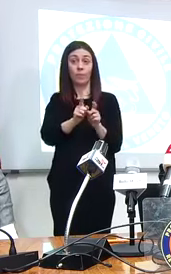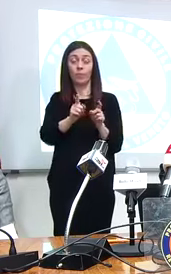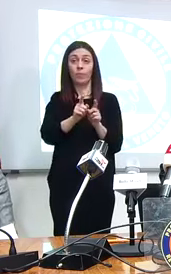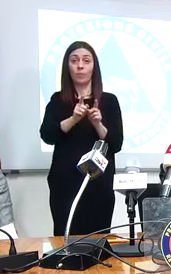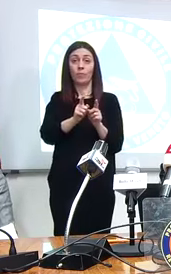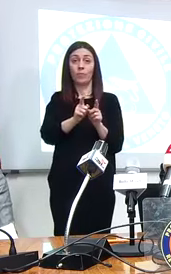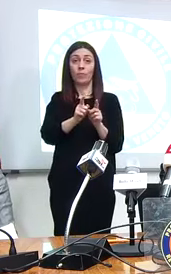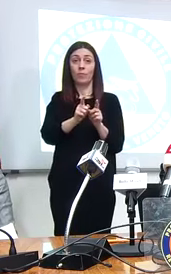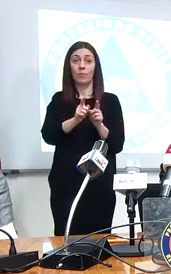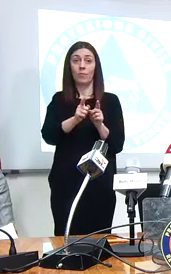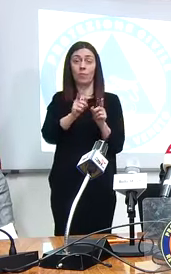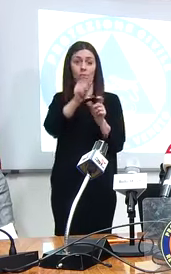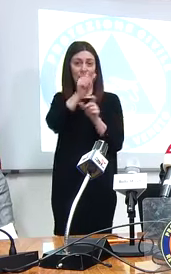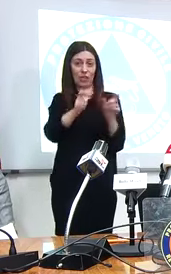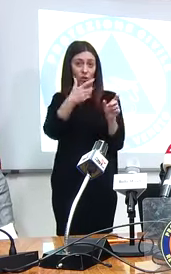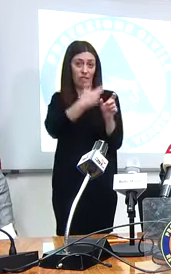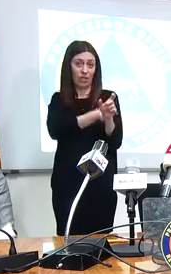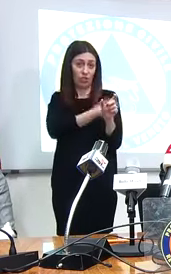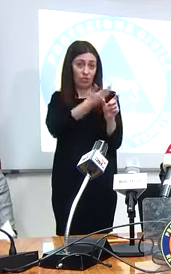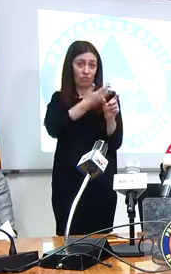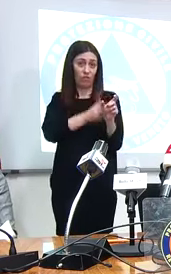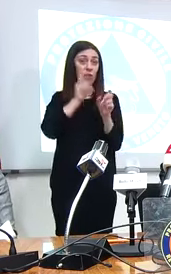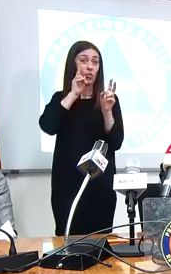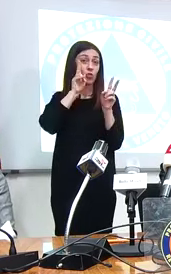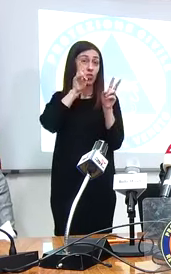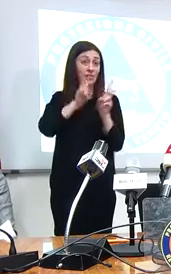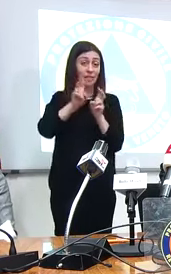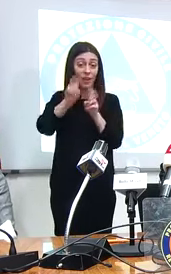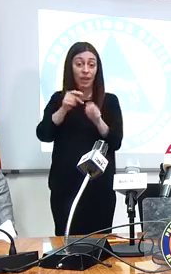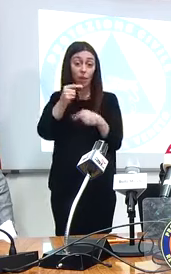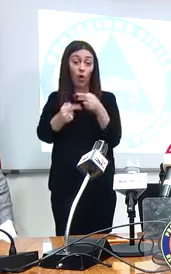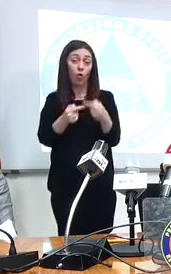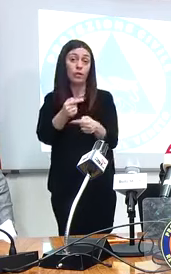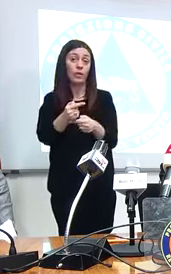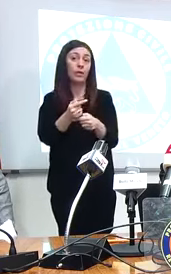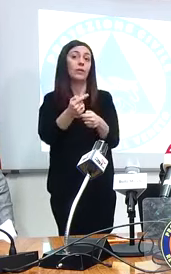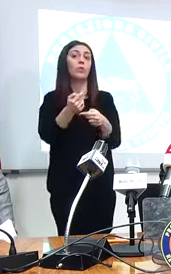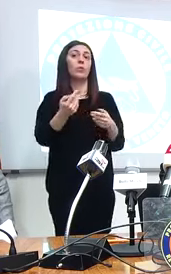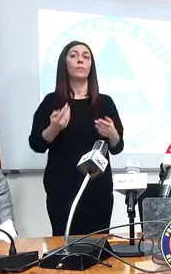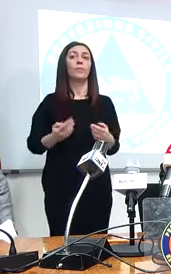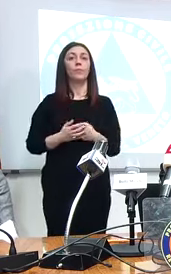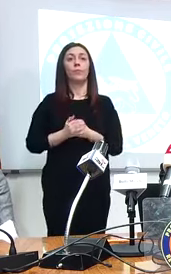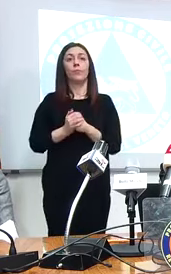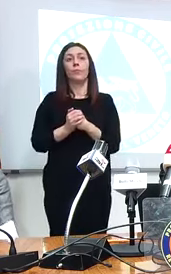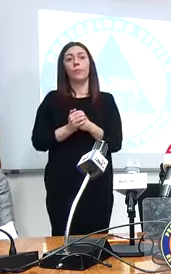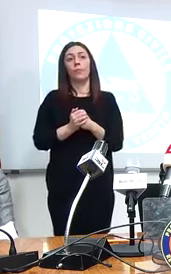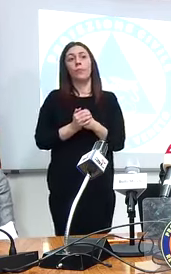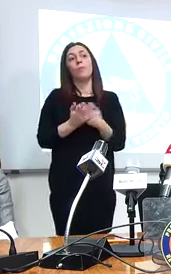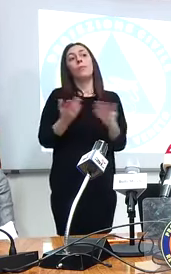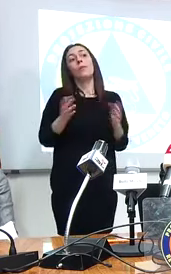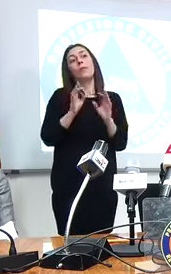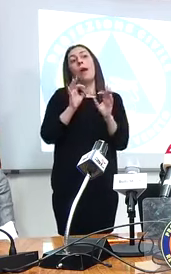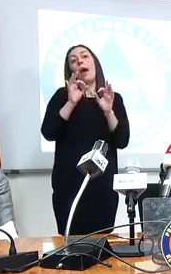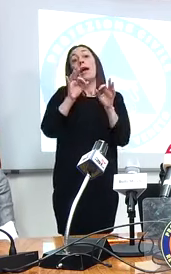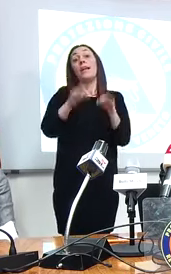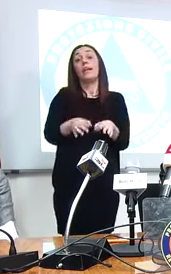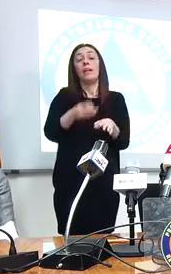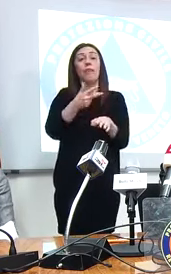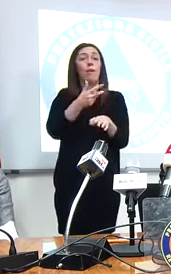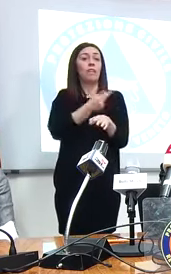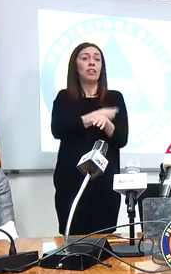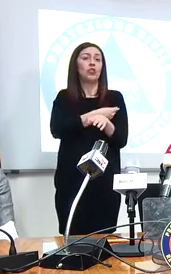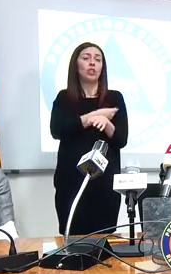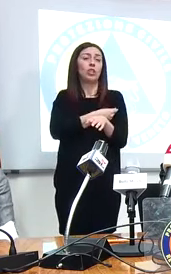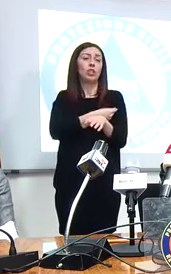lo screening dei soggetti vaccinati. Però, insomma, va da sé che nel momento in cui raggiungeremo alte coperture vaccinali,